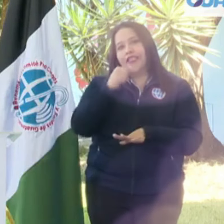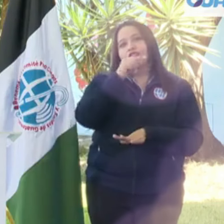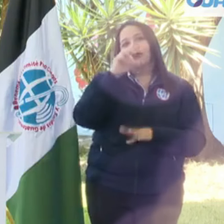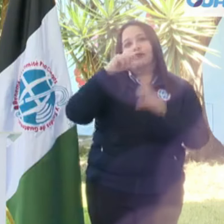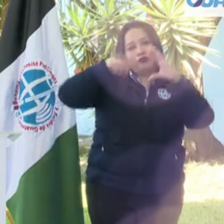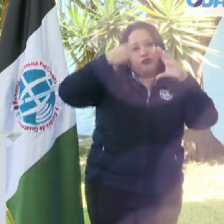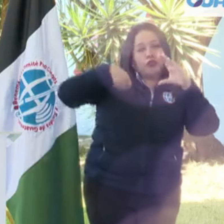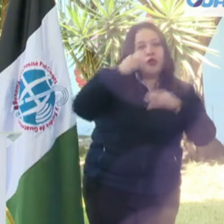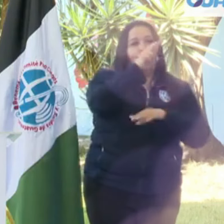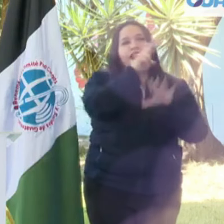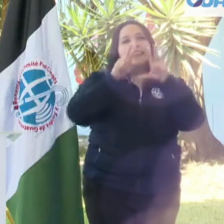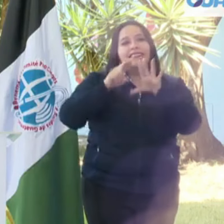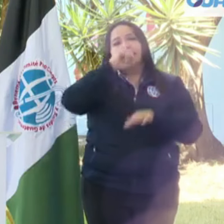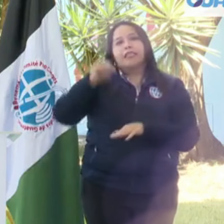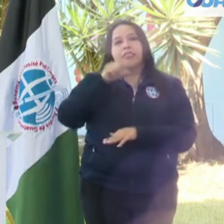julio y será el número